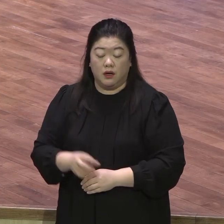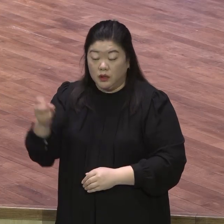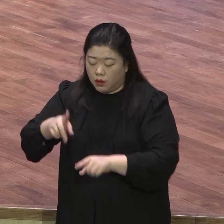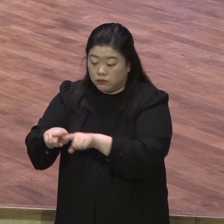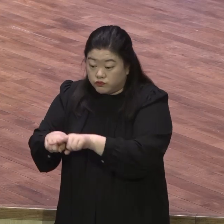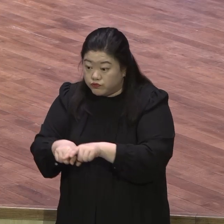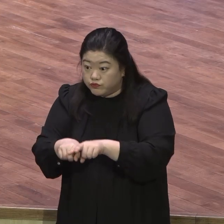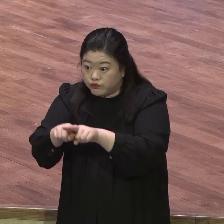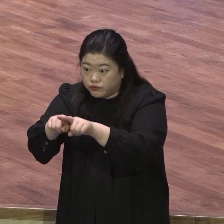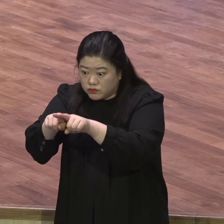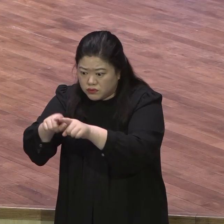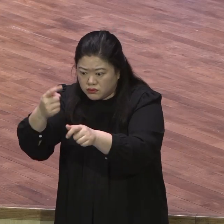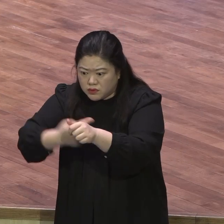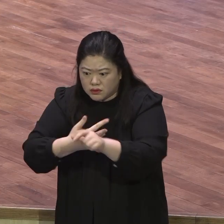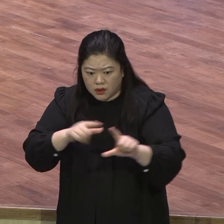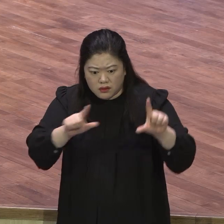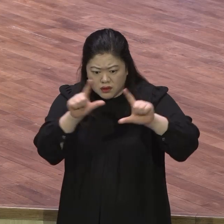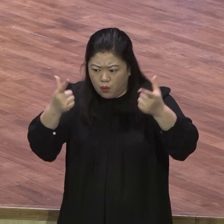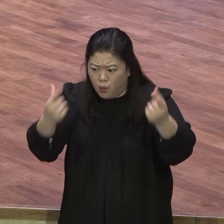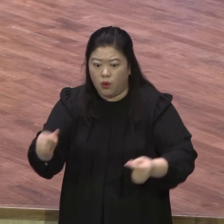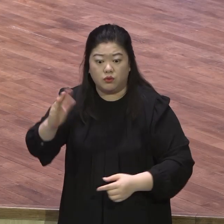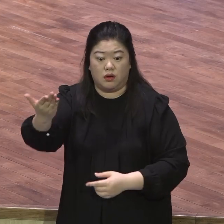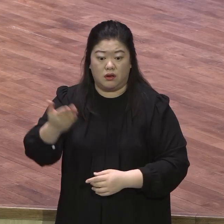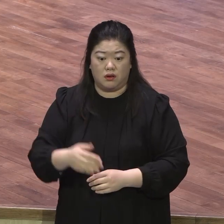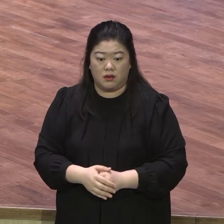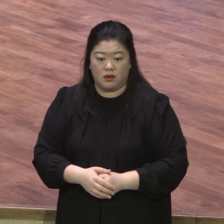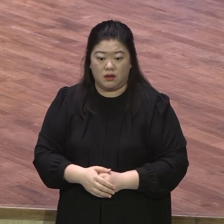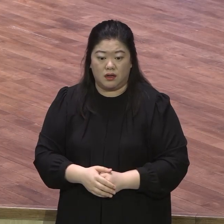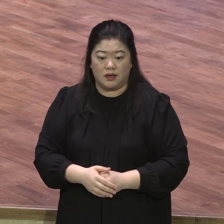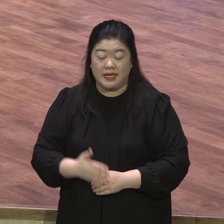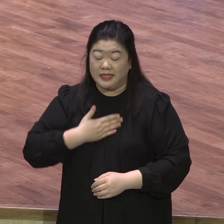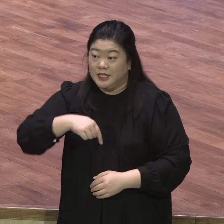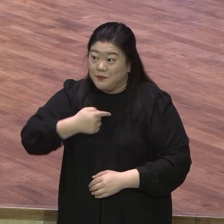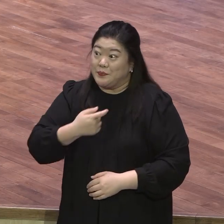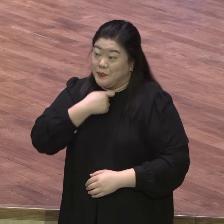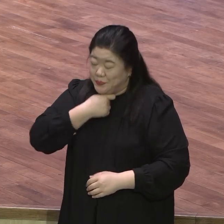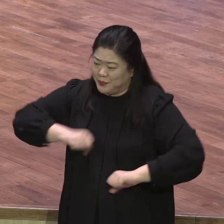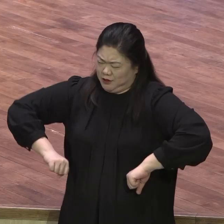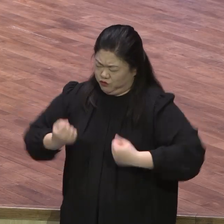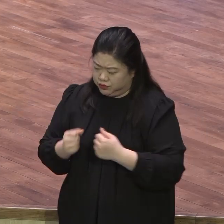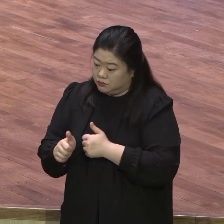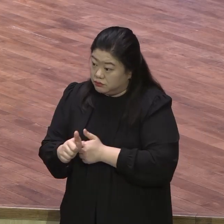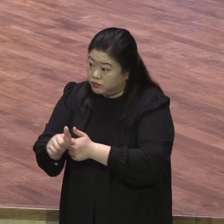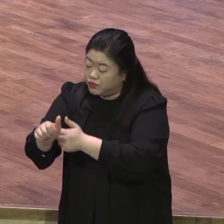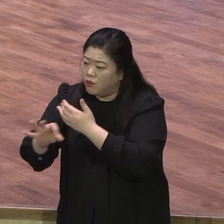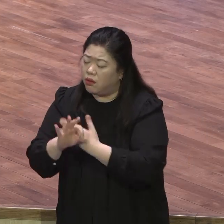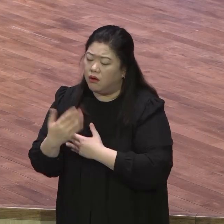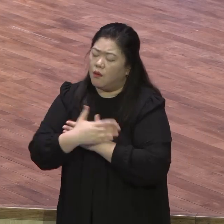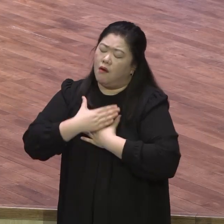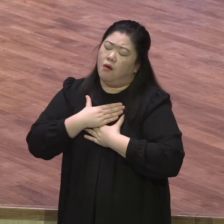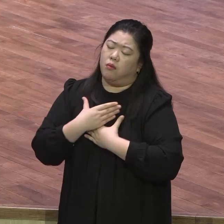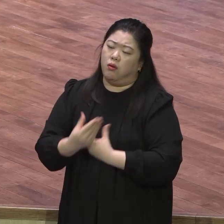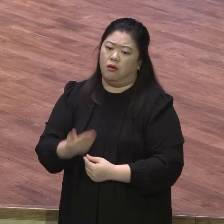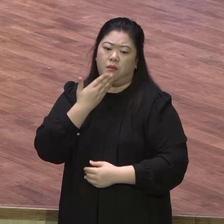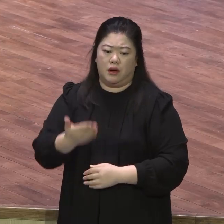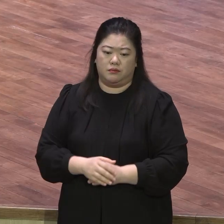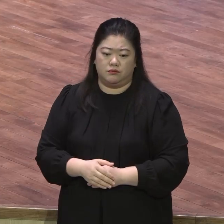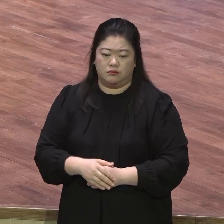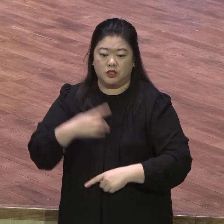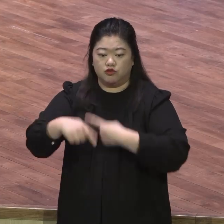영계 모든 성도들 자원함과 순종함이 영적 자세 따라서